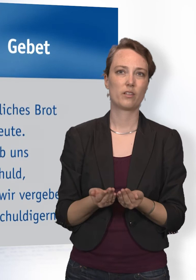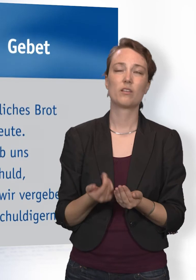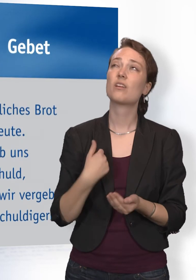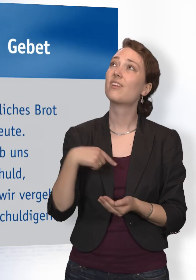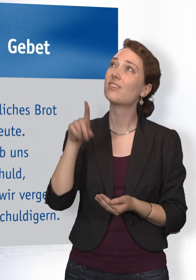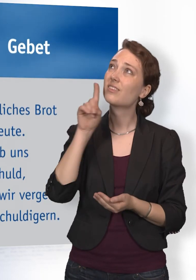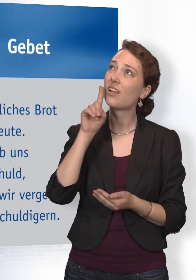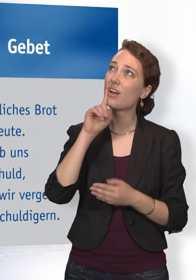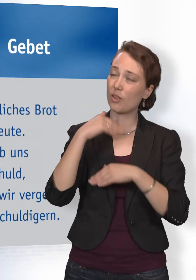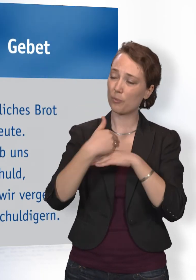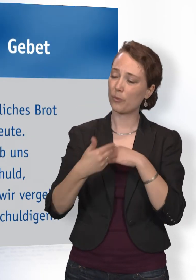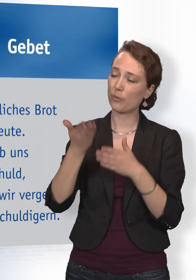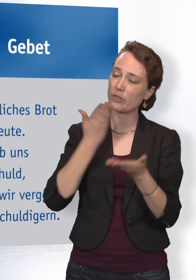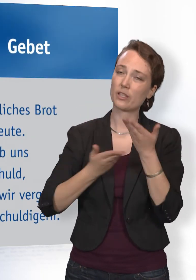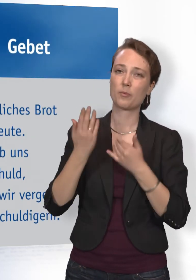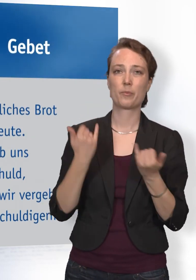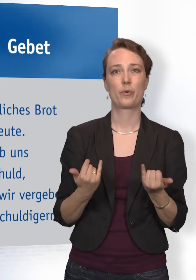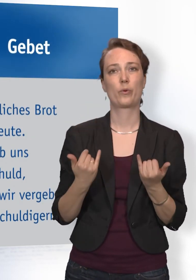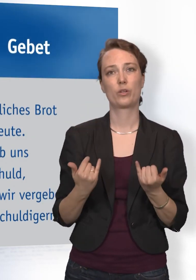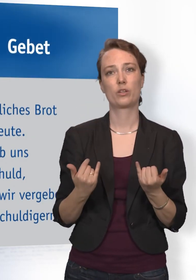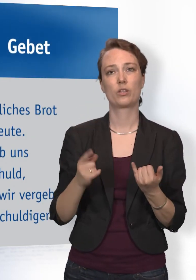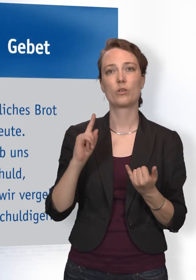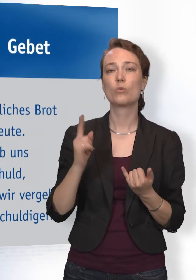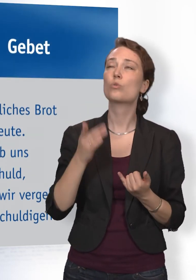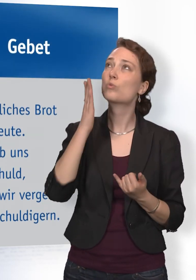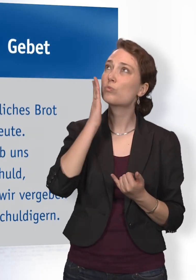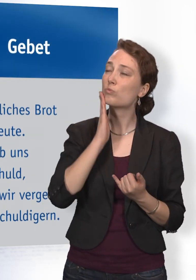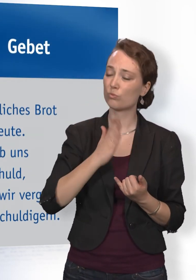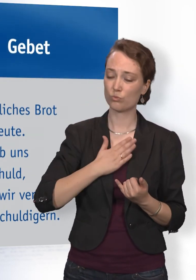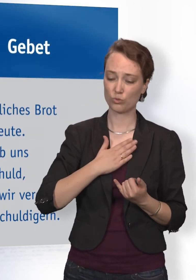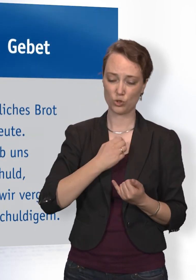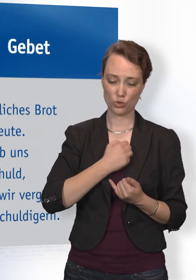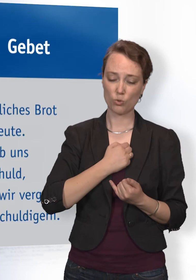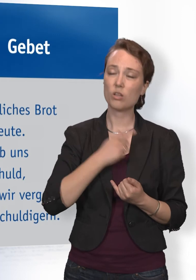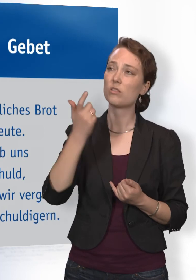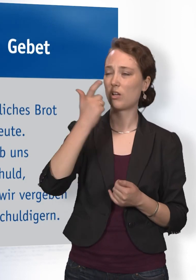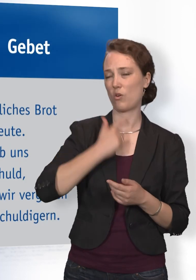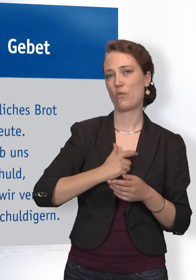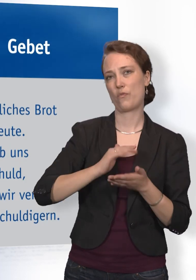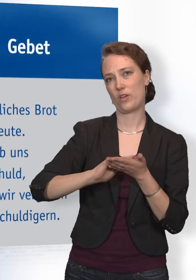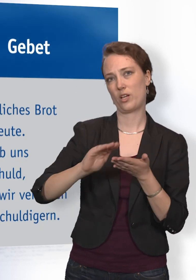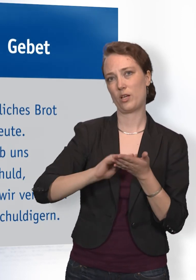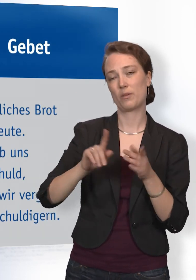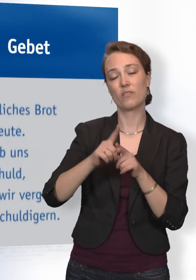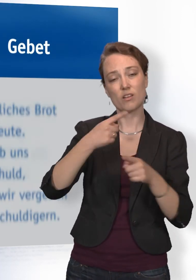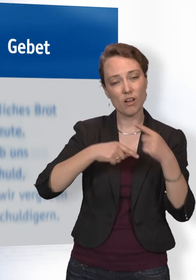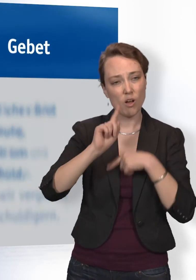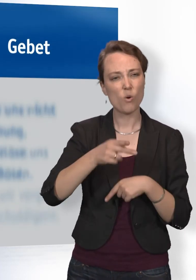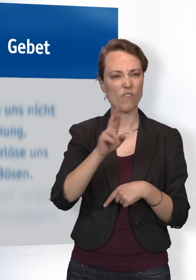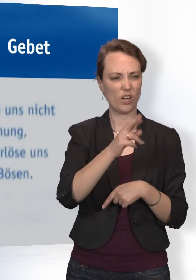Unser tägliches Brot gib uns heute. Und vergib uns unsere Schuld, wie auch wir vergeben unseren